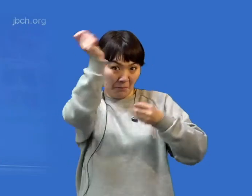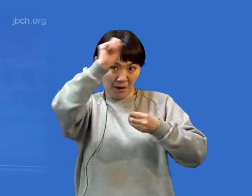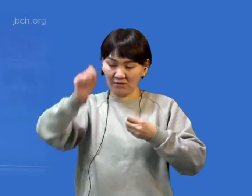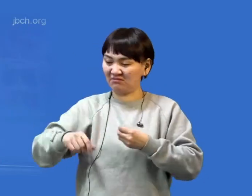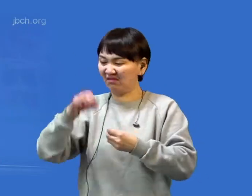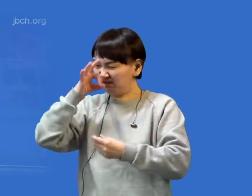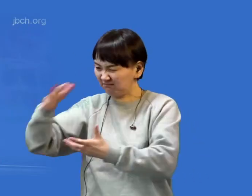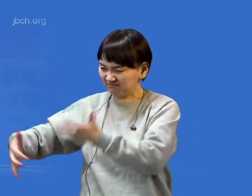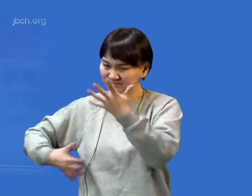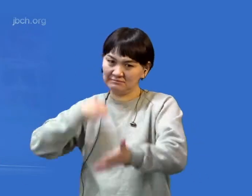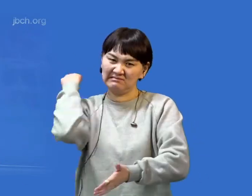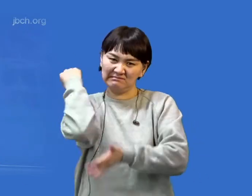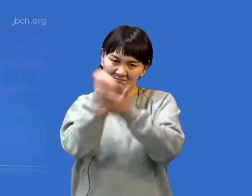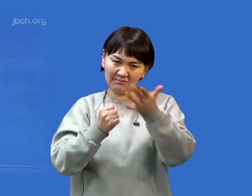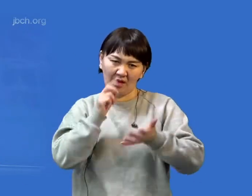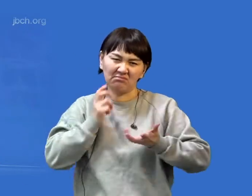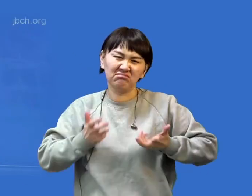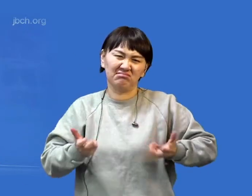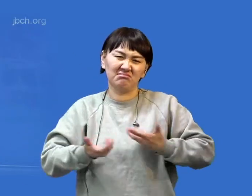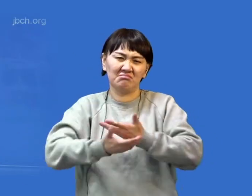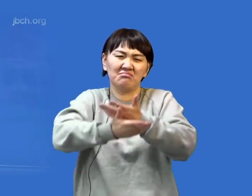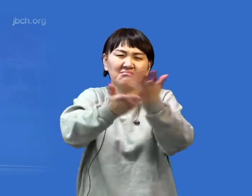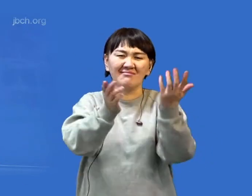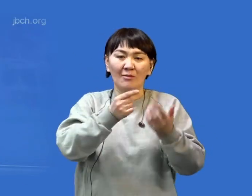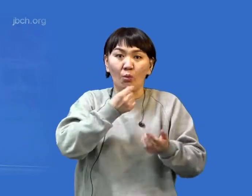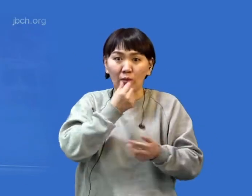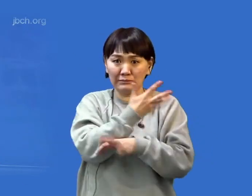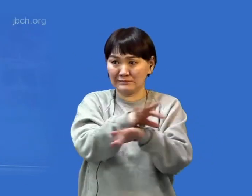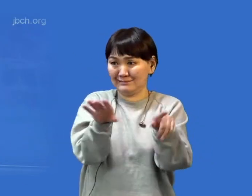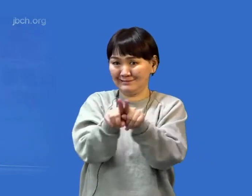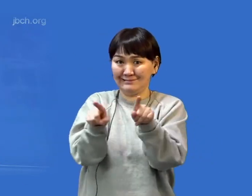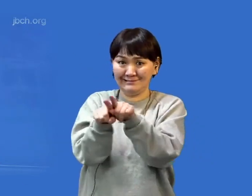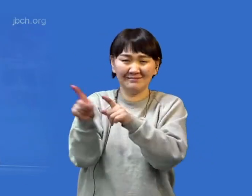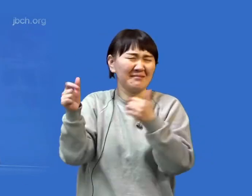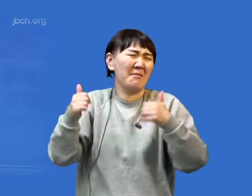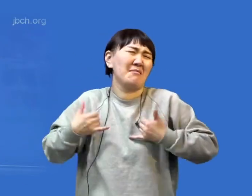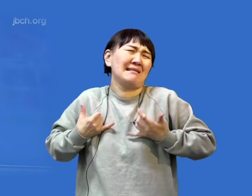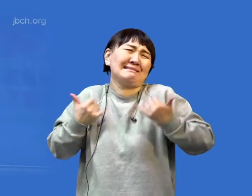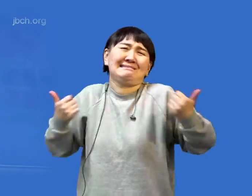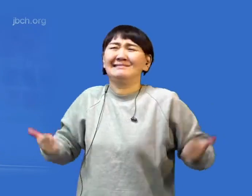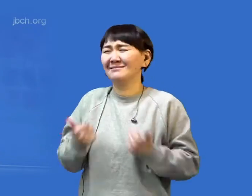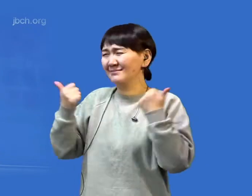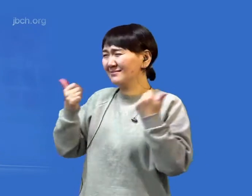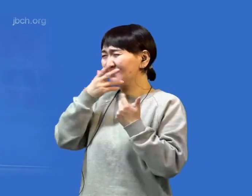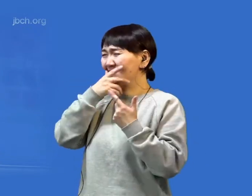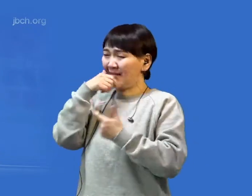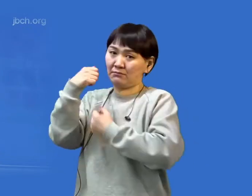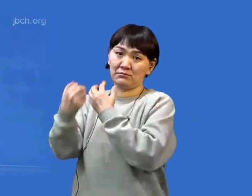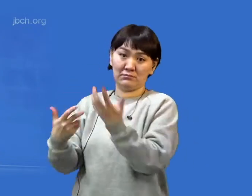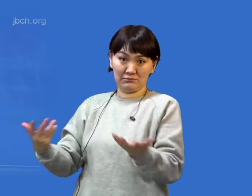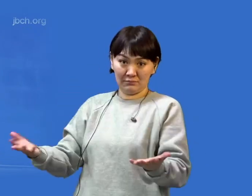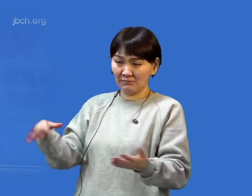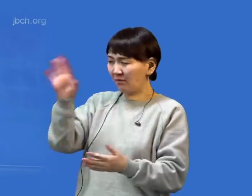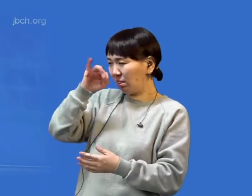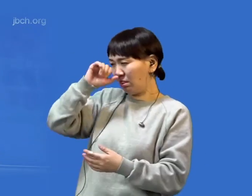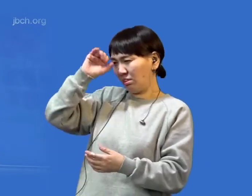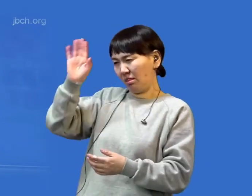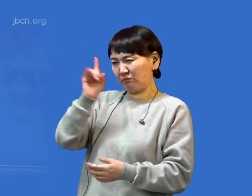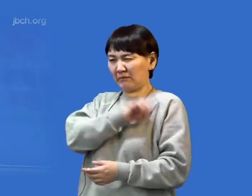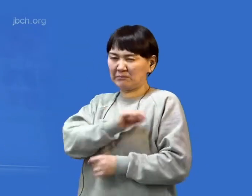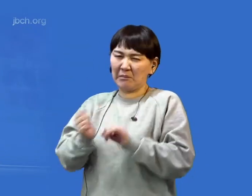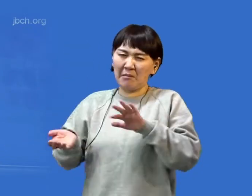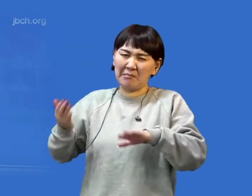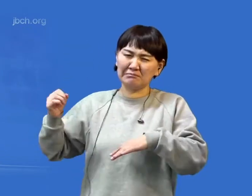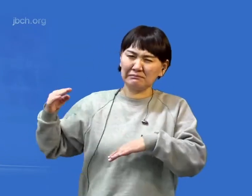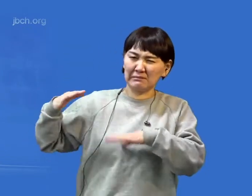Өдрүүдээ элбэгд элбэг өнгөрүүлээд амар тамнаар үхсдрийн орн руу ордог. Тэ мэ тэр атарахмаар харагдчихэв үү? Тэгтэл аврагдсан хүн би нэг